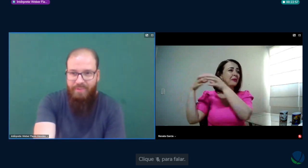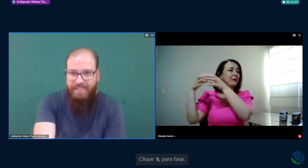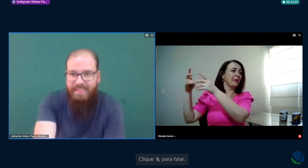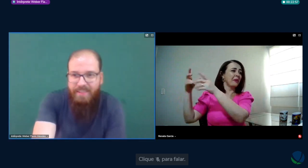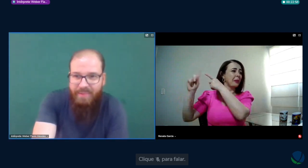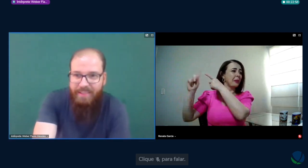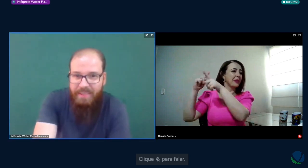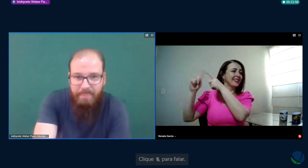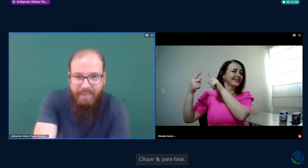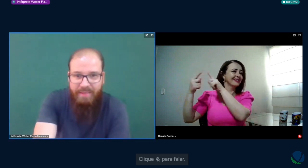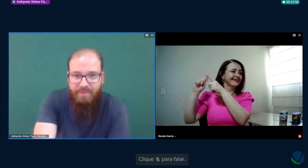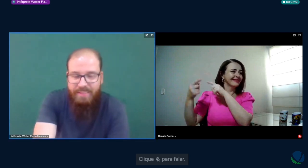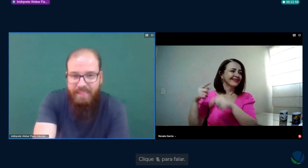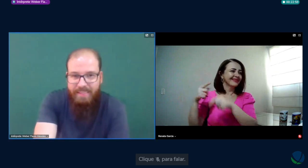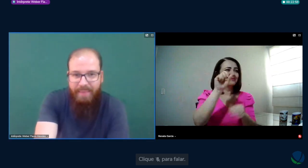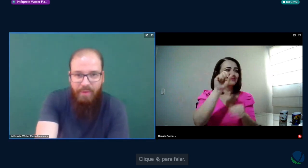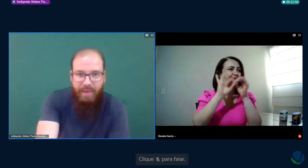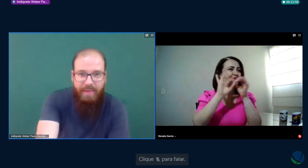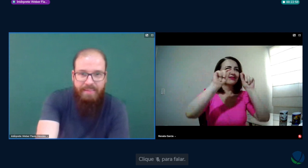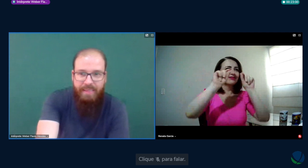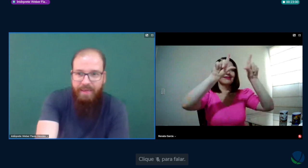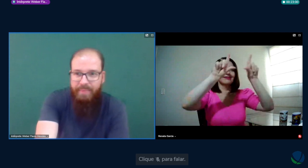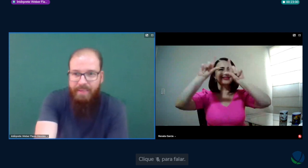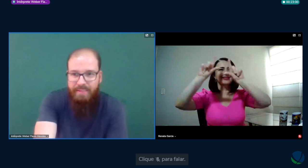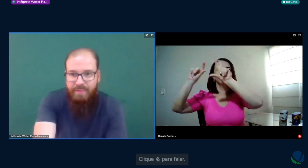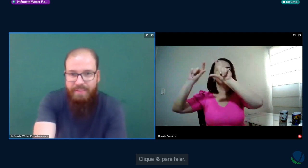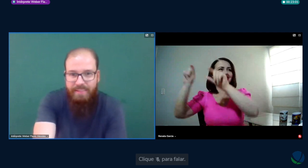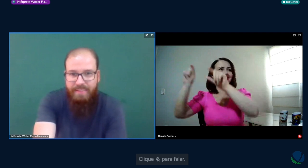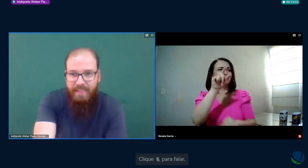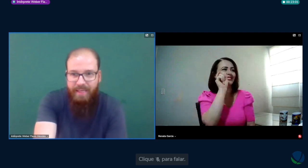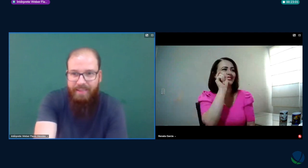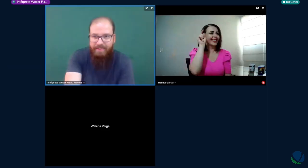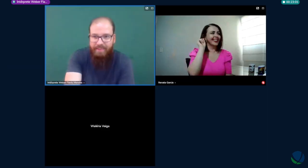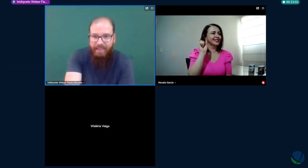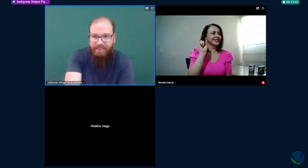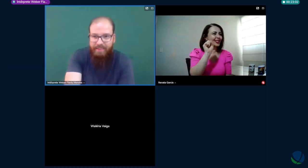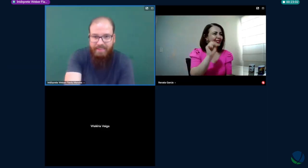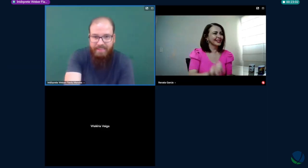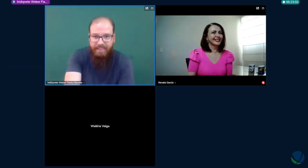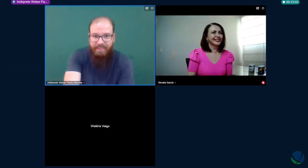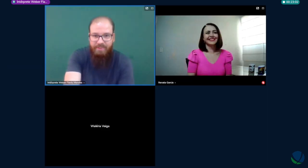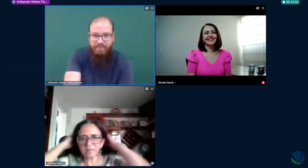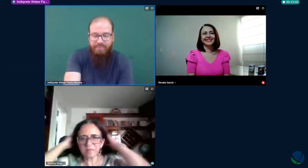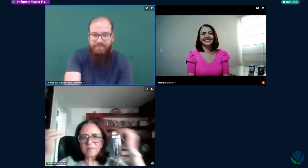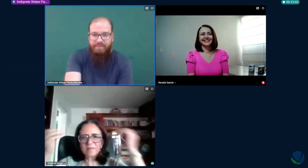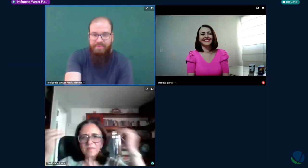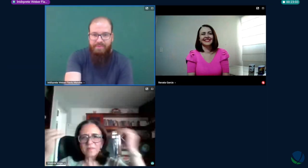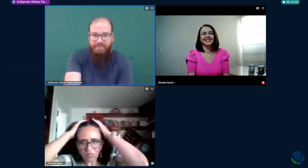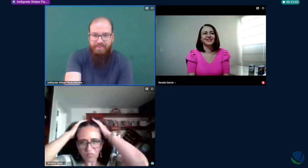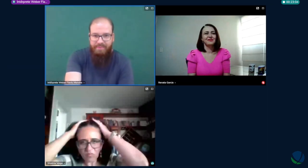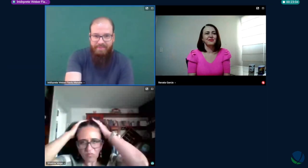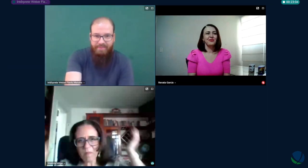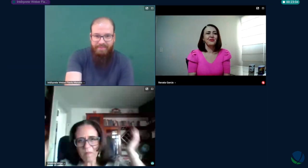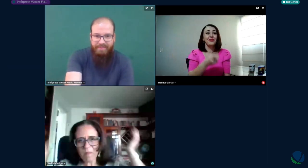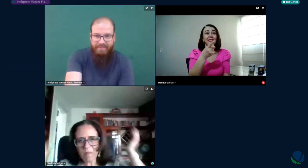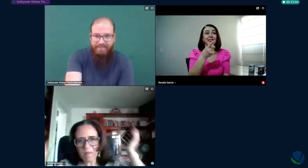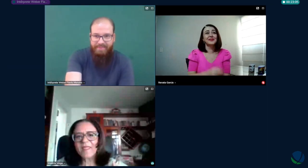Nós temos autorização aqui para que vocês abram as câmeras, se vocês quiserem. Renata está dizendo.